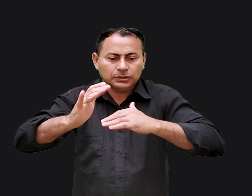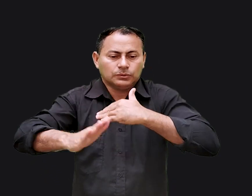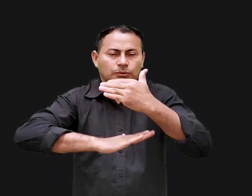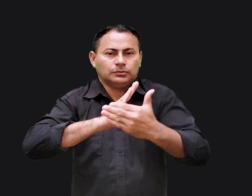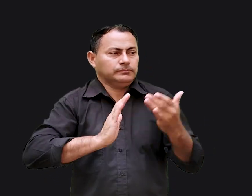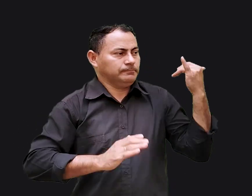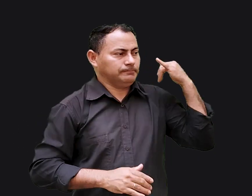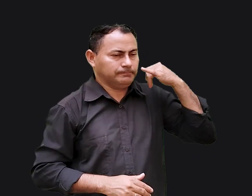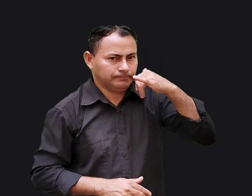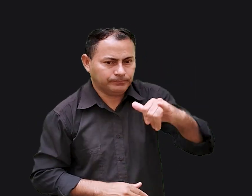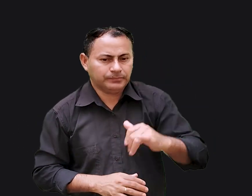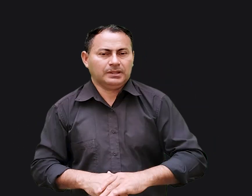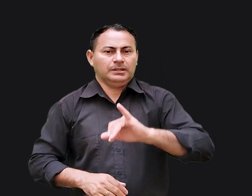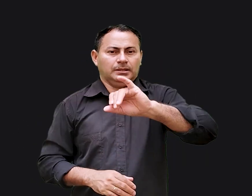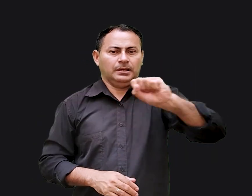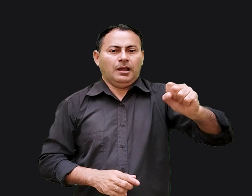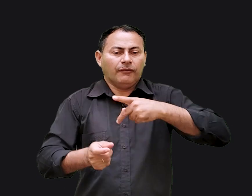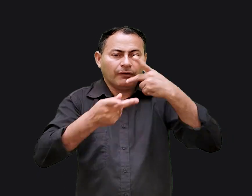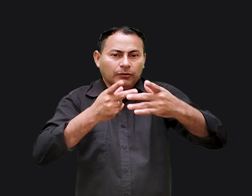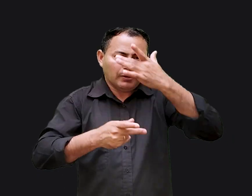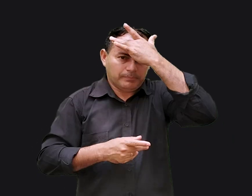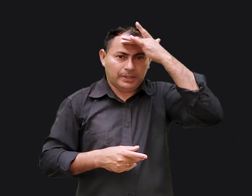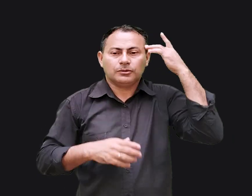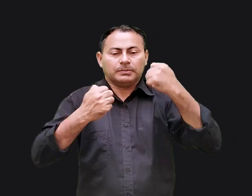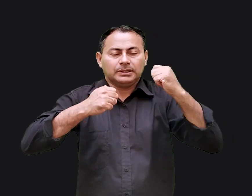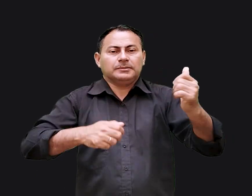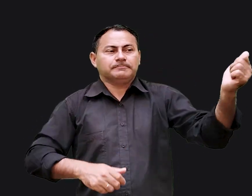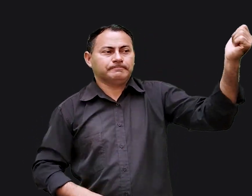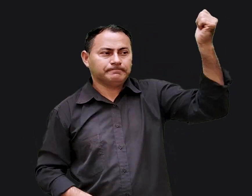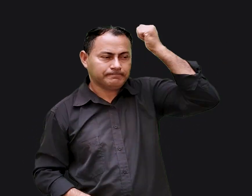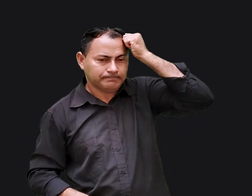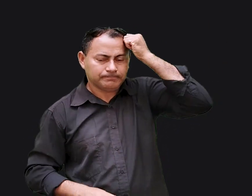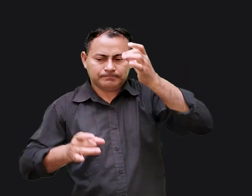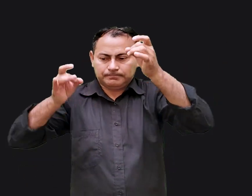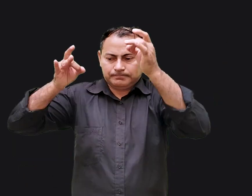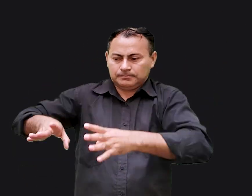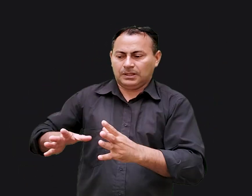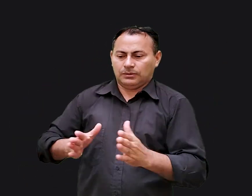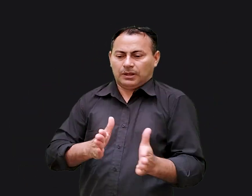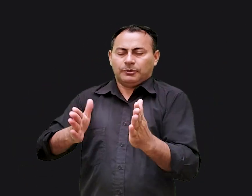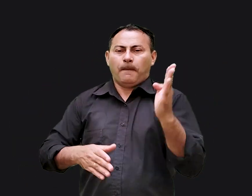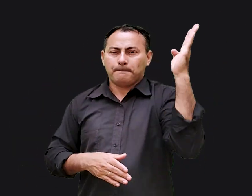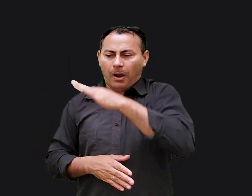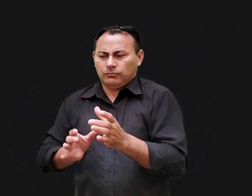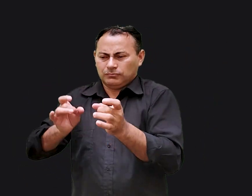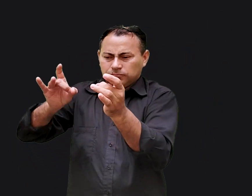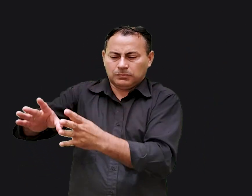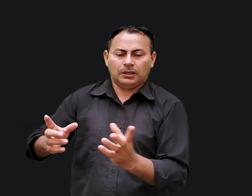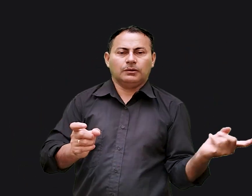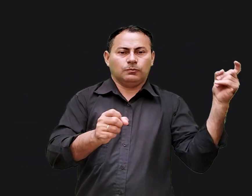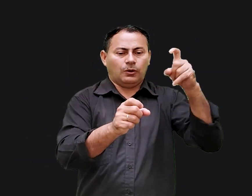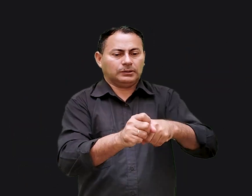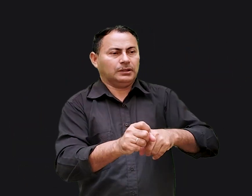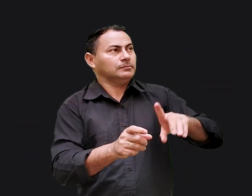os profetas. Isaías pregou que o homem deveria se arrepender, abandonar seus caminhos maus e voltar-se para